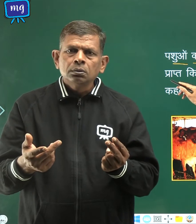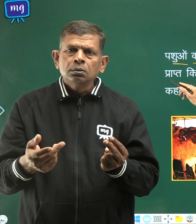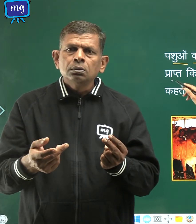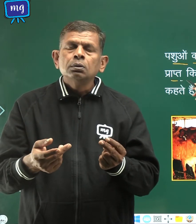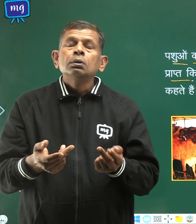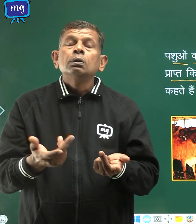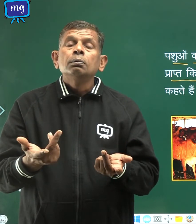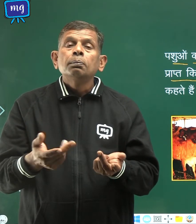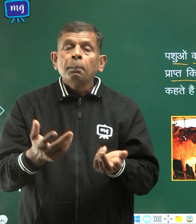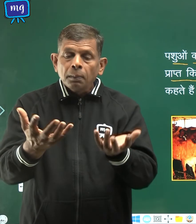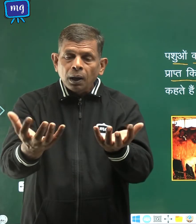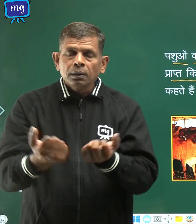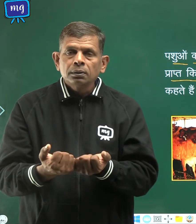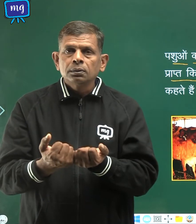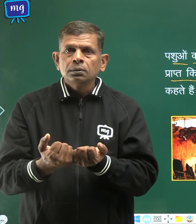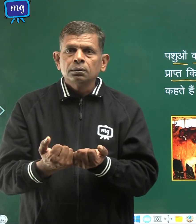प्राप्त किया जाता है,